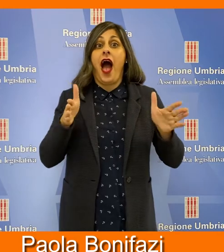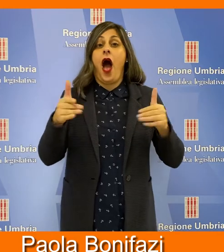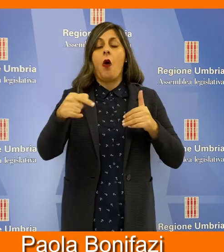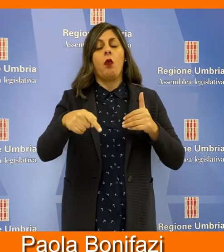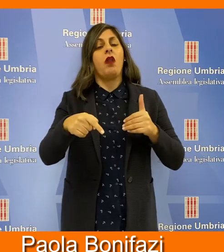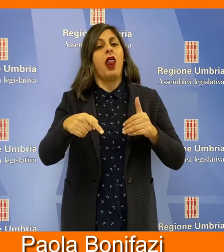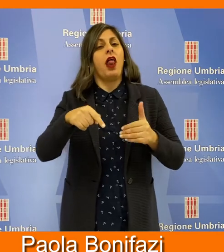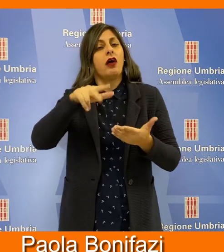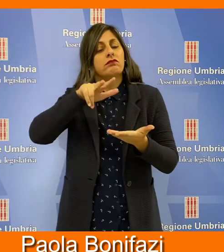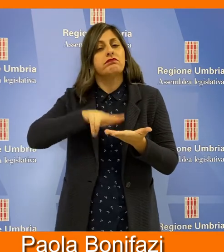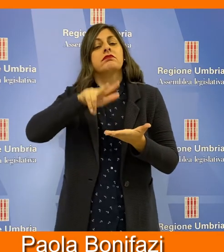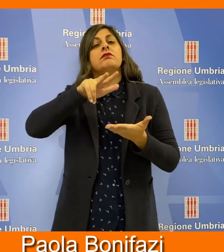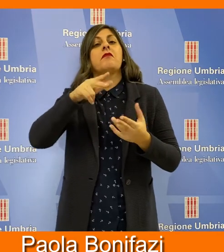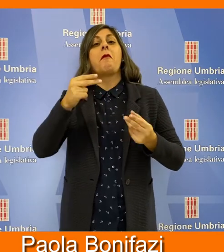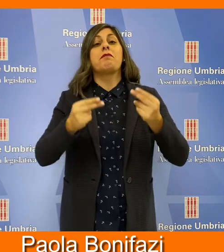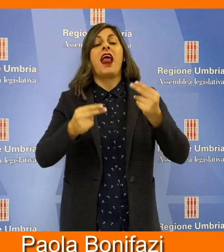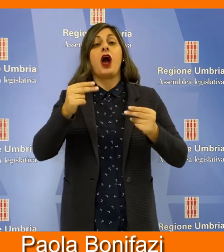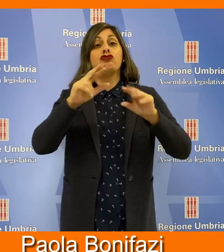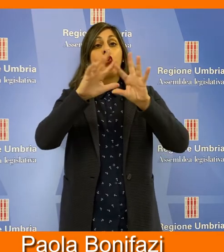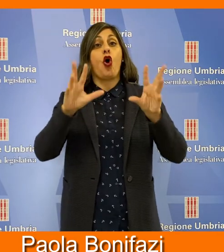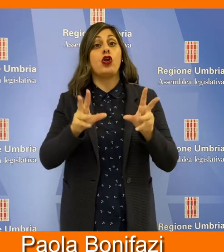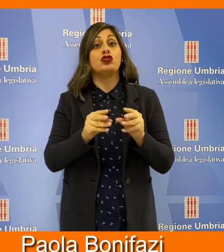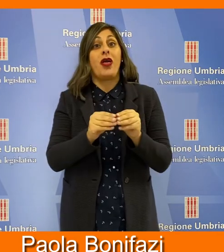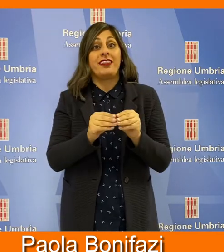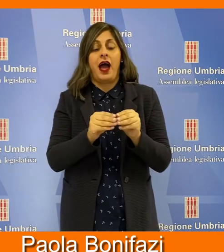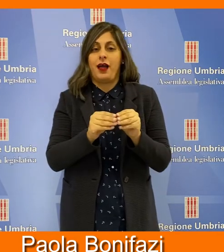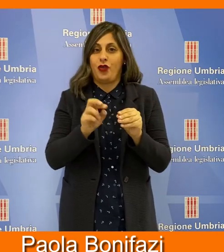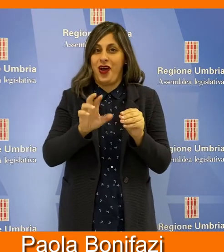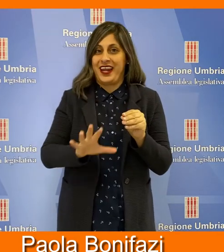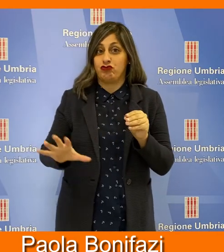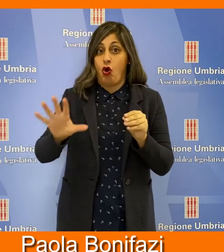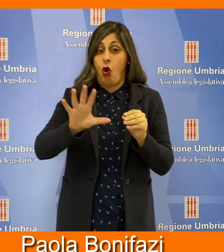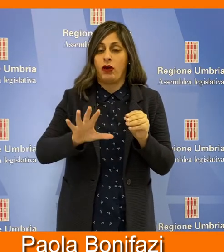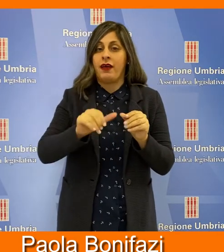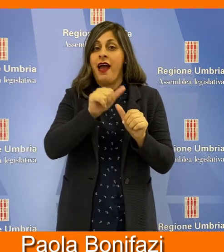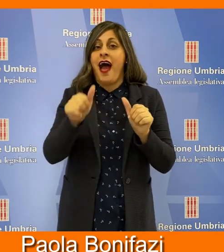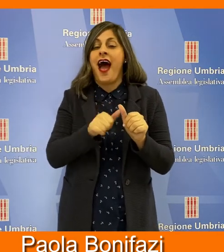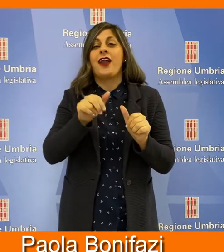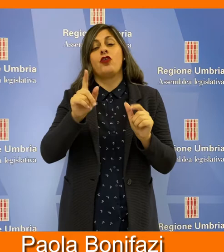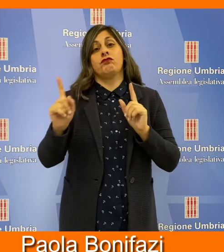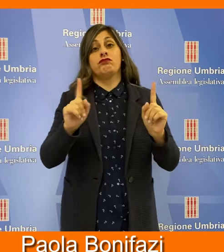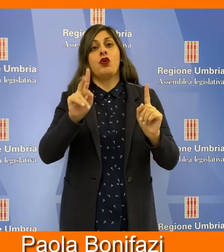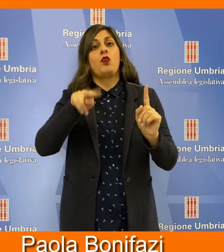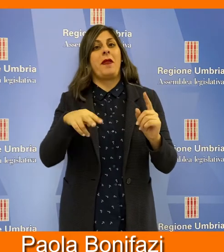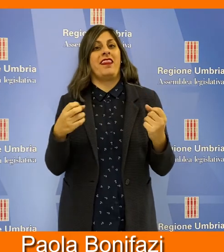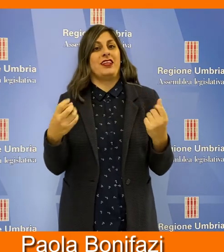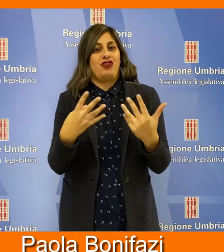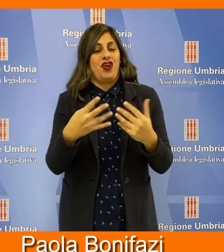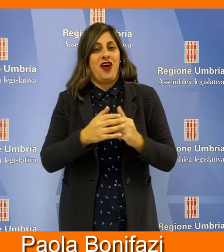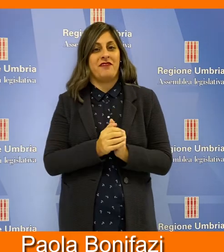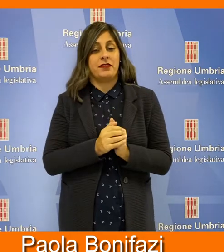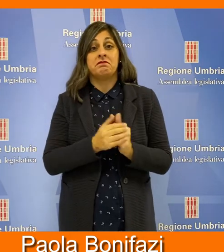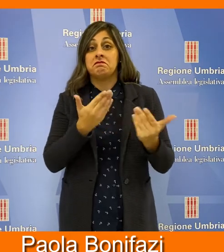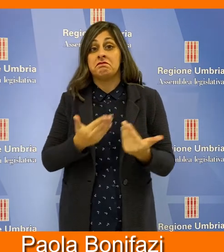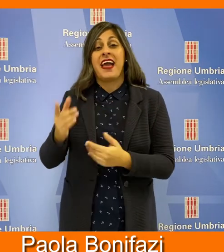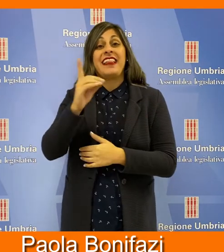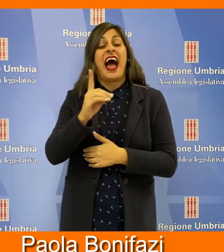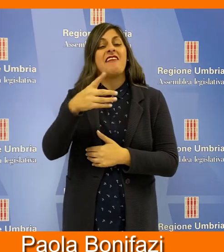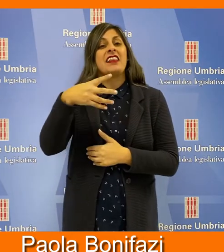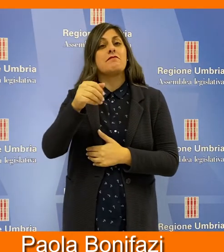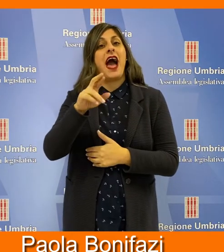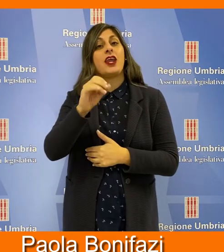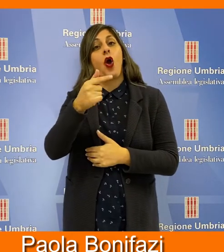ha dato il via libera alla bilancio consolidato della Regione per il 2019. Ce ne parla David